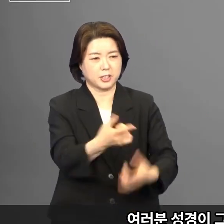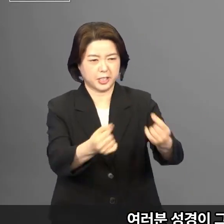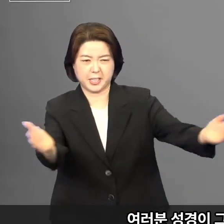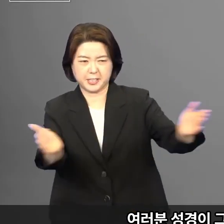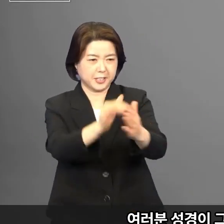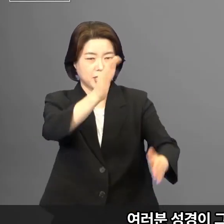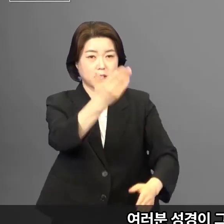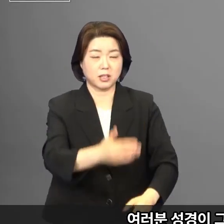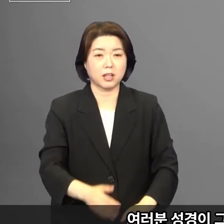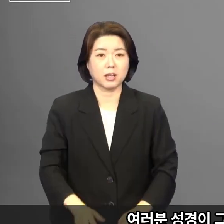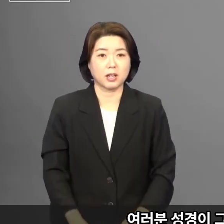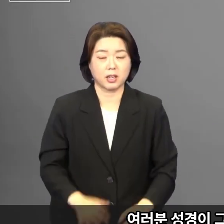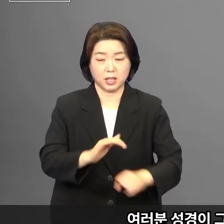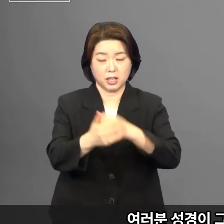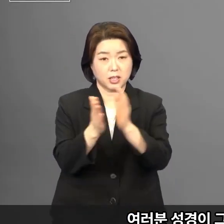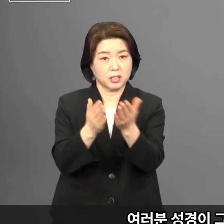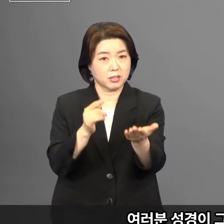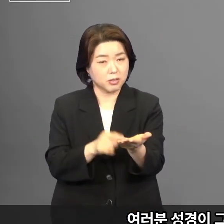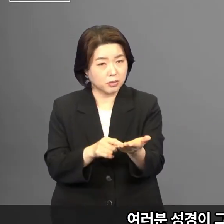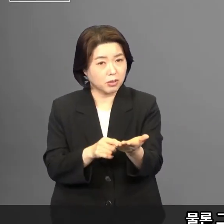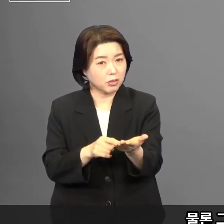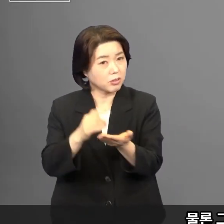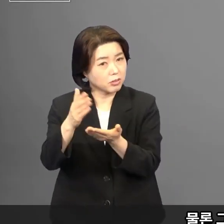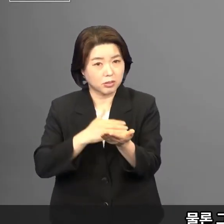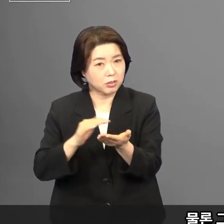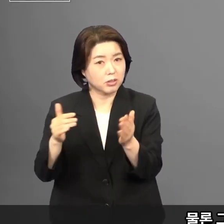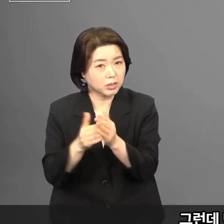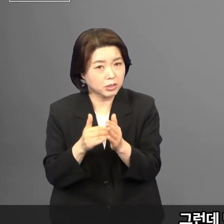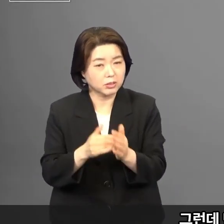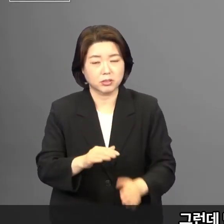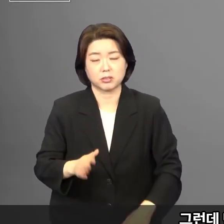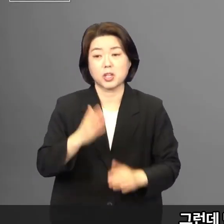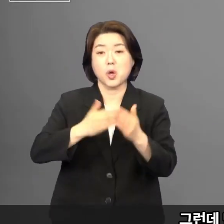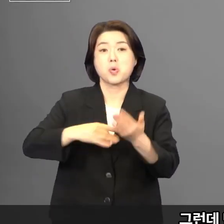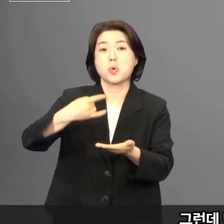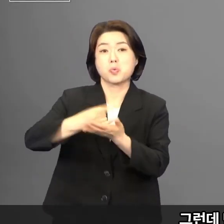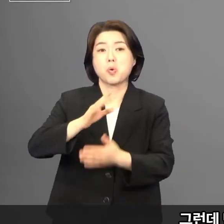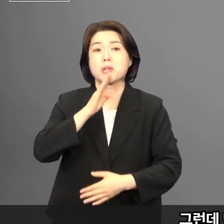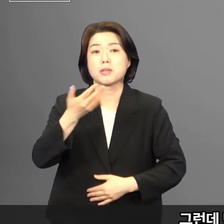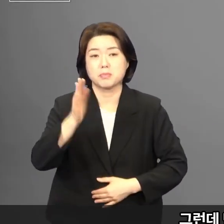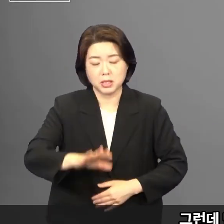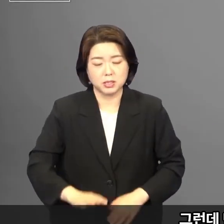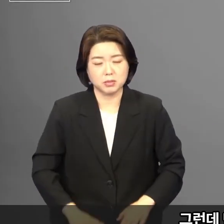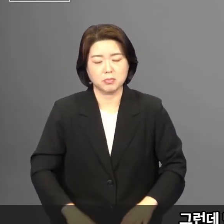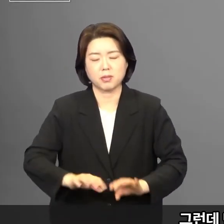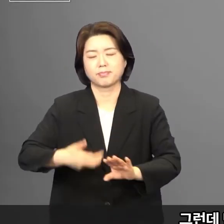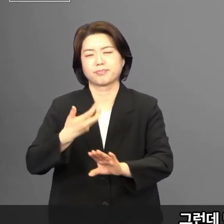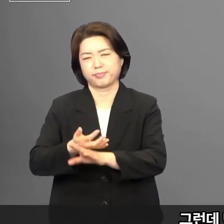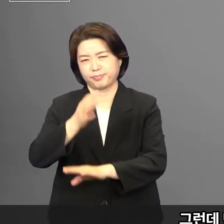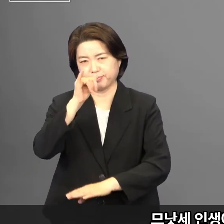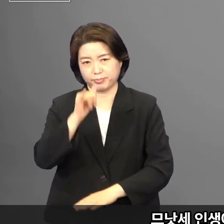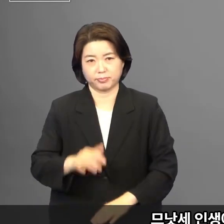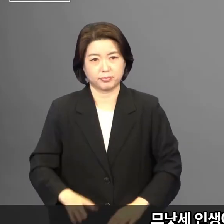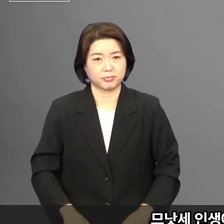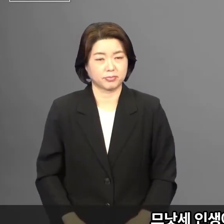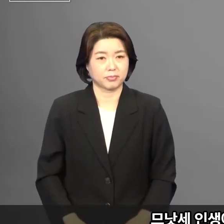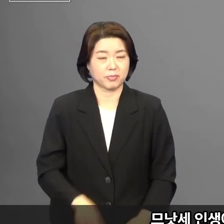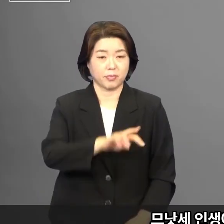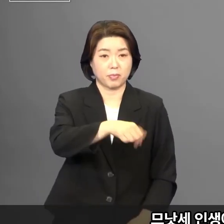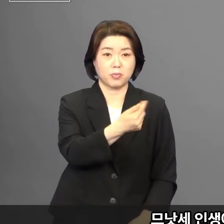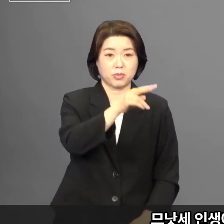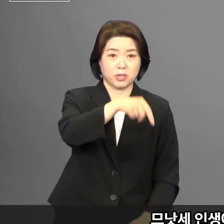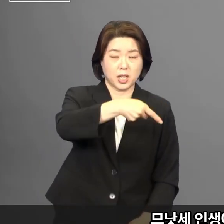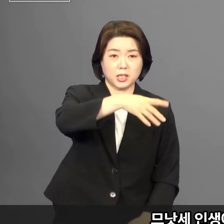끝내야 돼. 여러분, 성경이 그걸 말하는 게 아닙니다. 물론 그것도 공이죠. 그런데 반전이 있어요. 므낫세